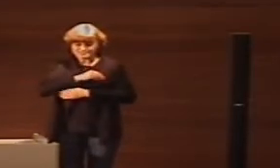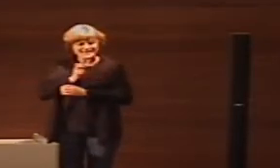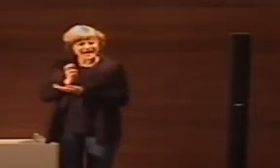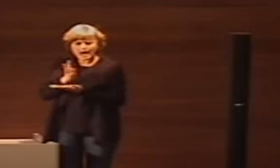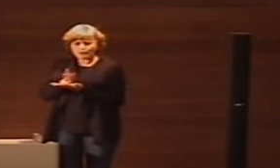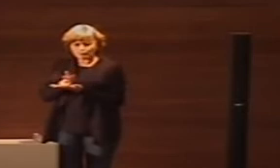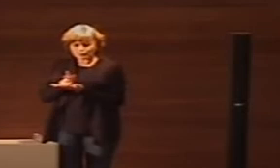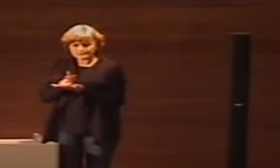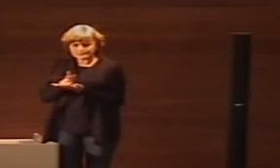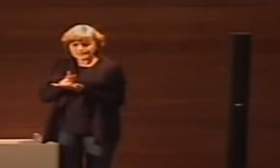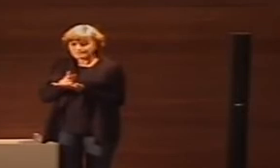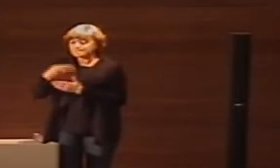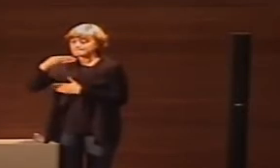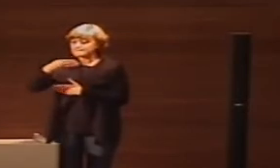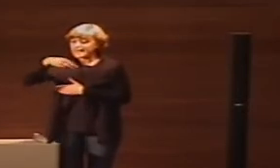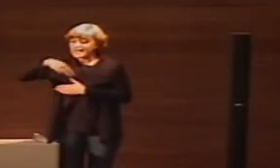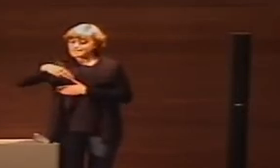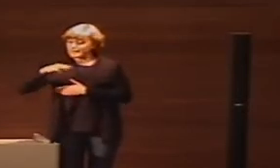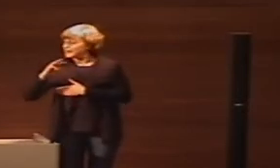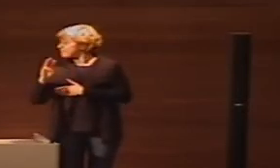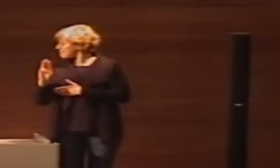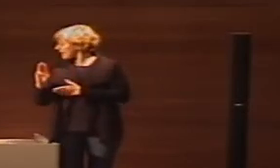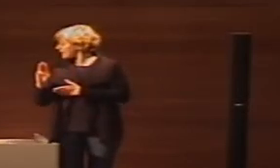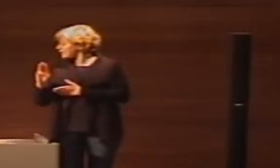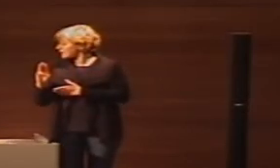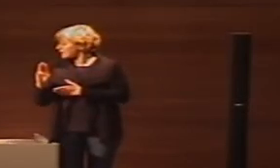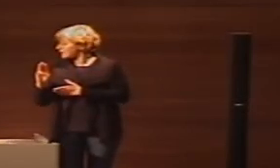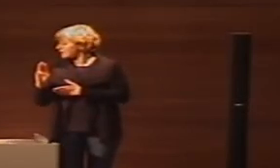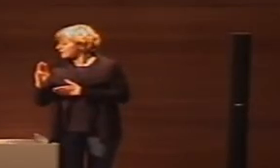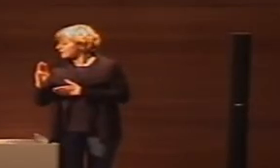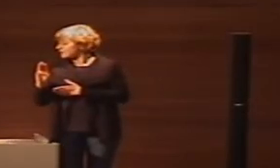MBT, Mechanical Biological Treatment, tratamiento mecánico biológico,